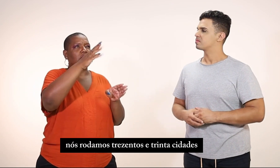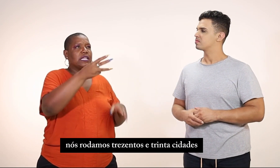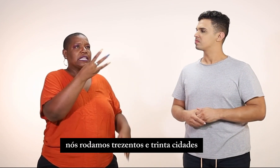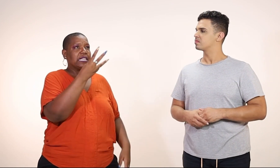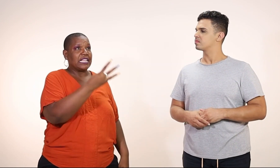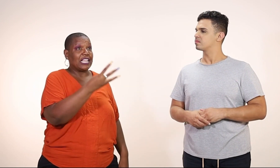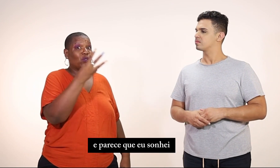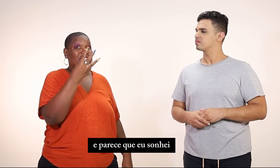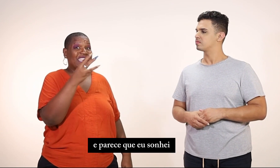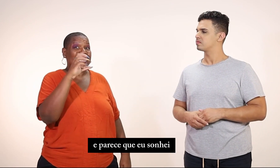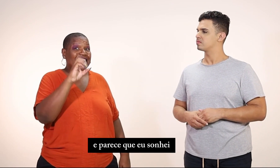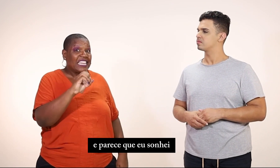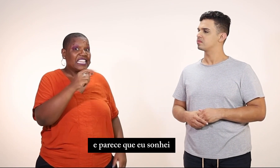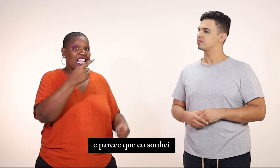cidades e parece que eu sonhei.